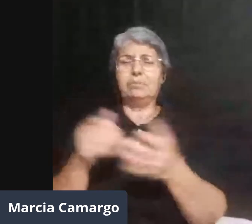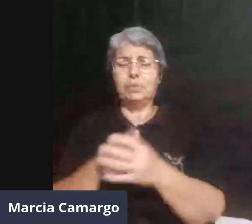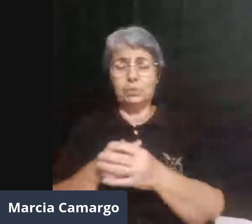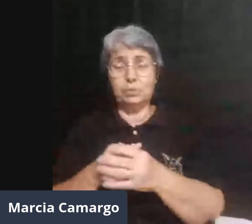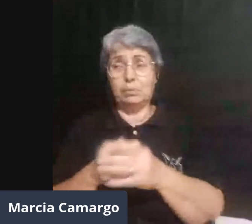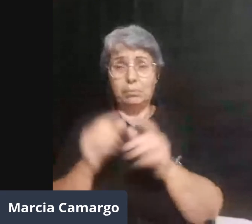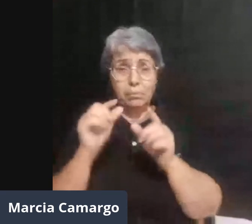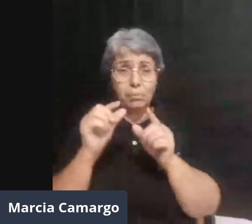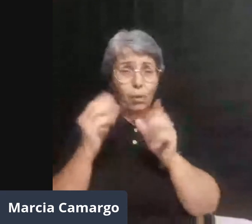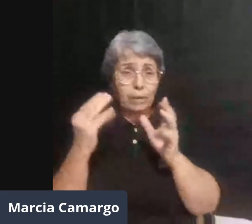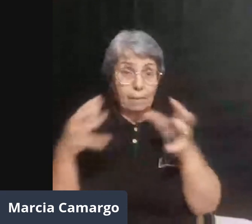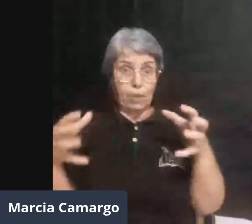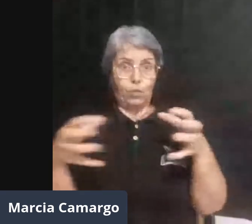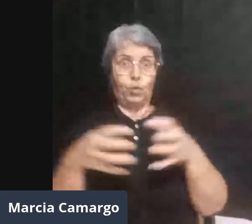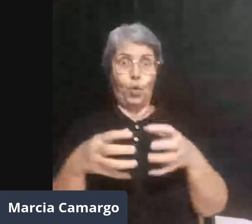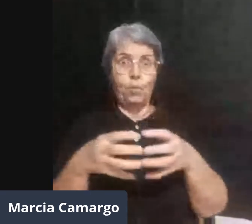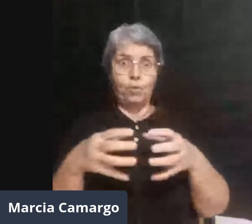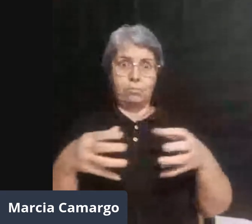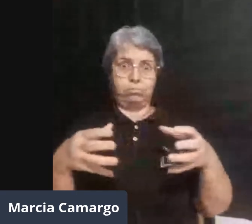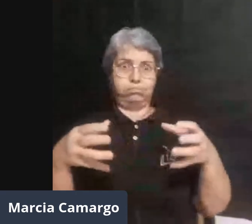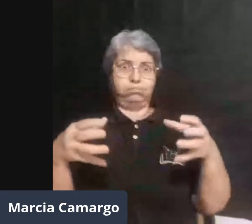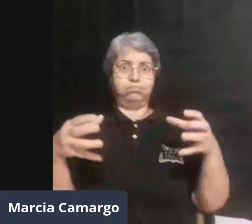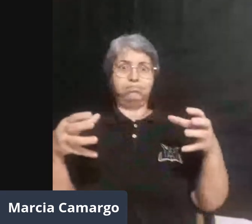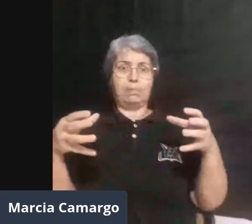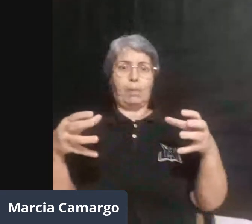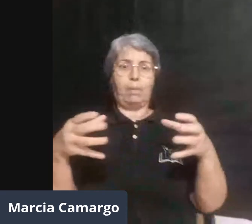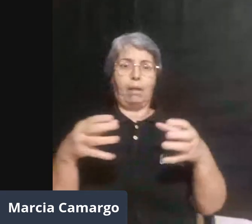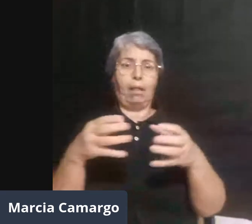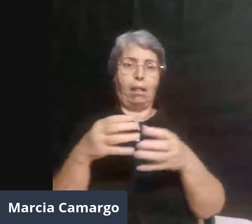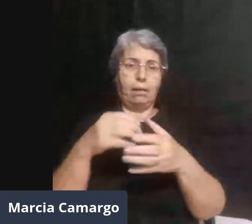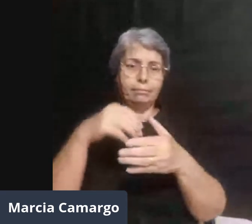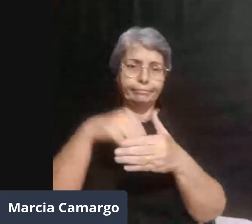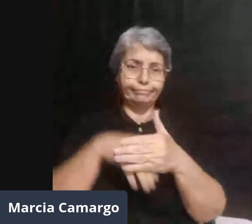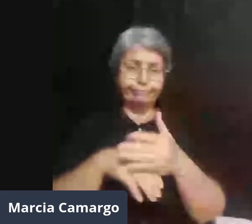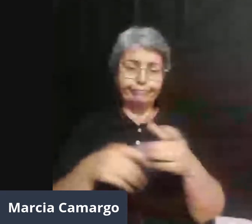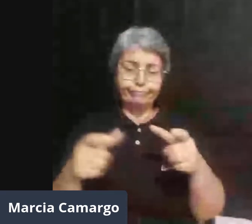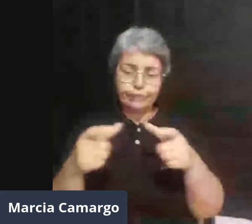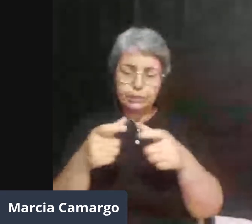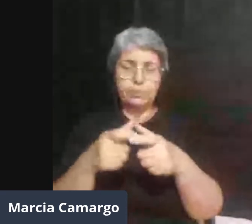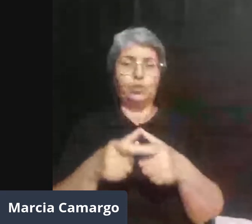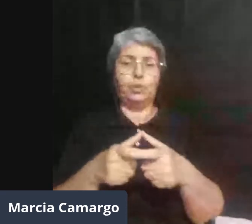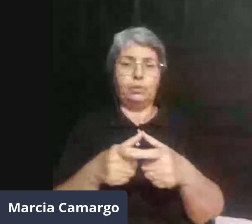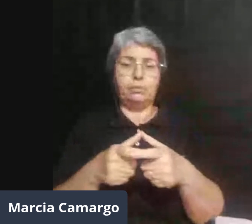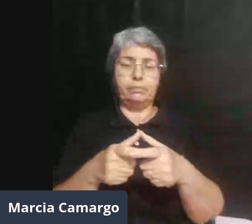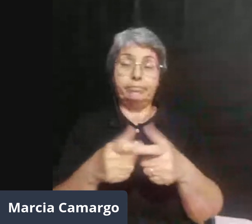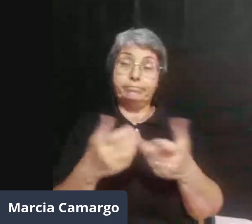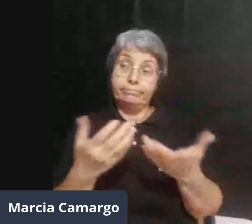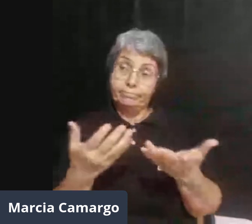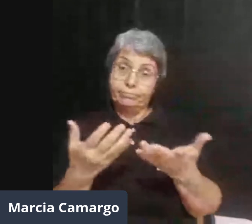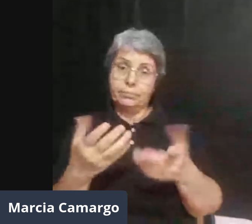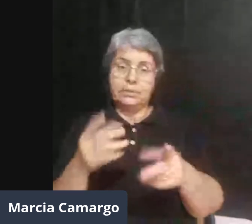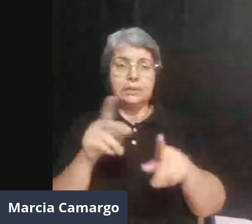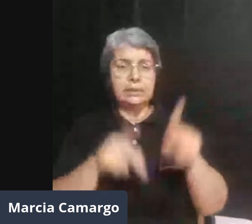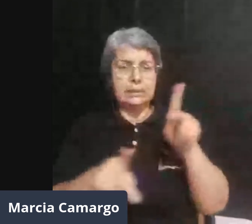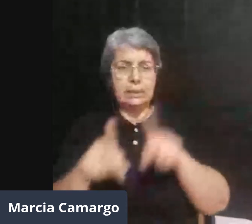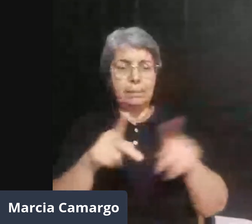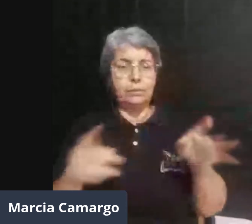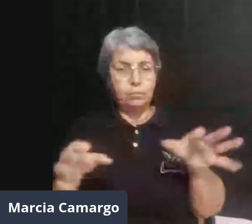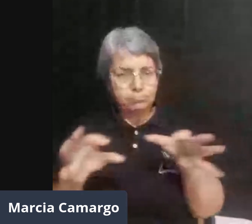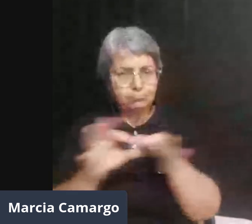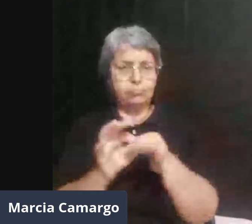fé. Fazer parte desse grupo de crentes não trazia nenhum status e nenhuma vantagem